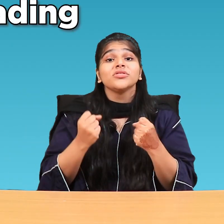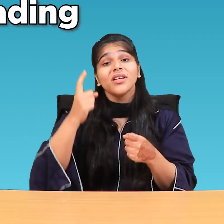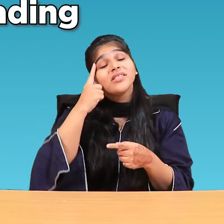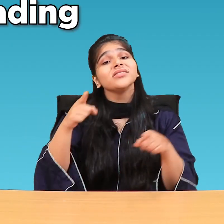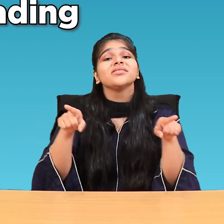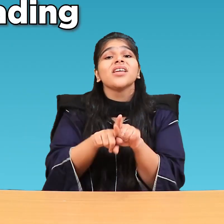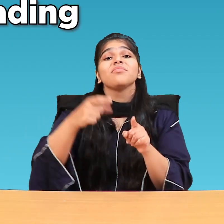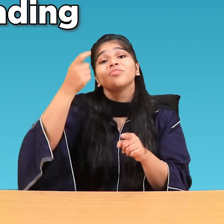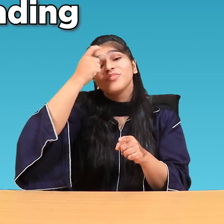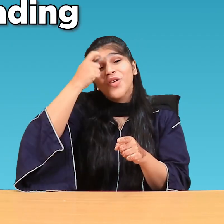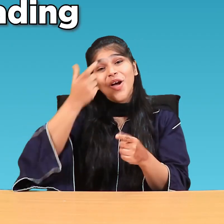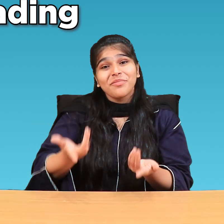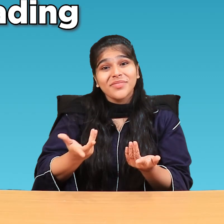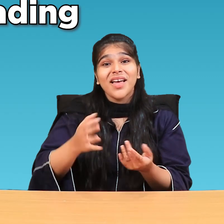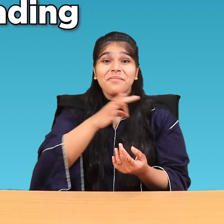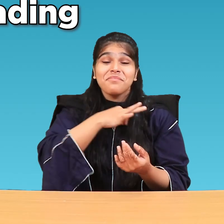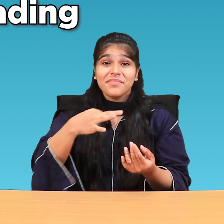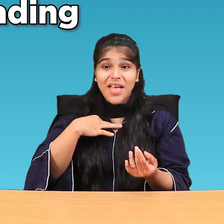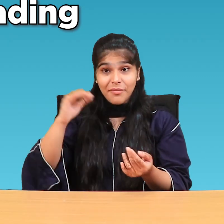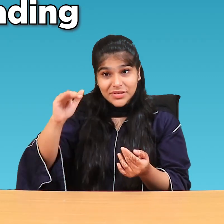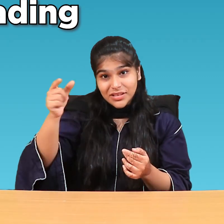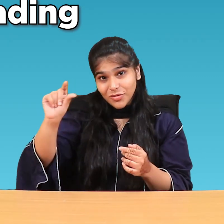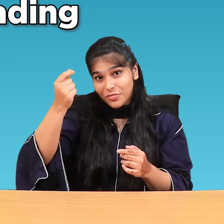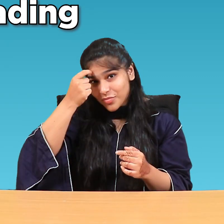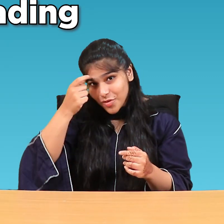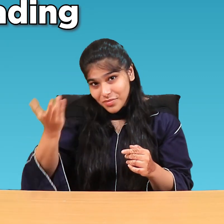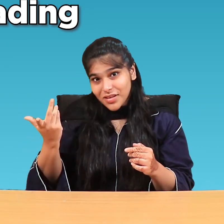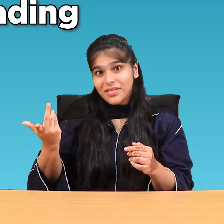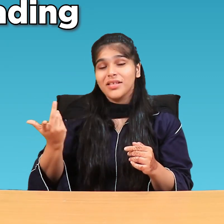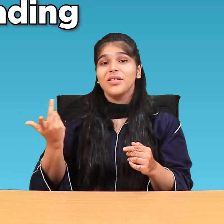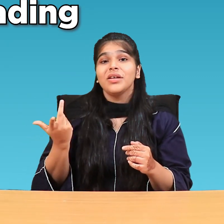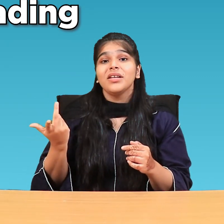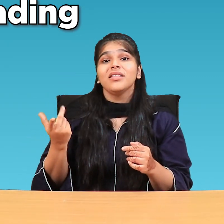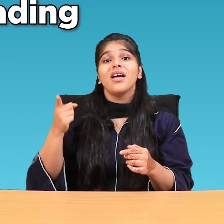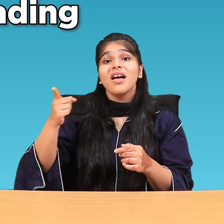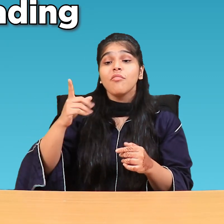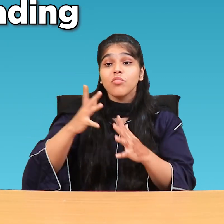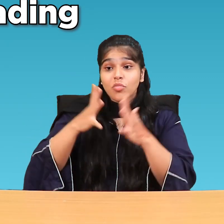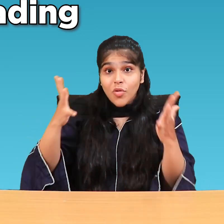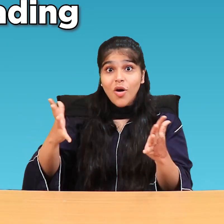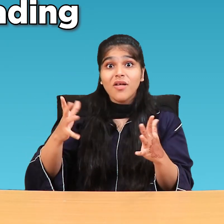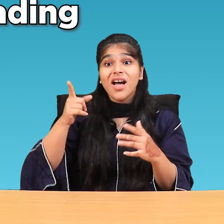सेम प्रॉब्लम्स जो हैं दूसरे प्राइवेट स्कूल्स के बच्चों के साथ आ सकते हैं क्योंकि उनको अरबी में इतना अच्छा हाथ